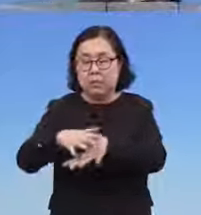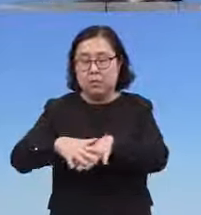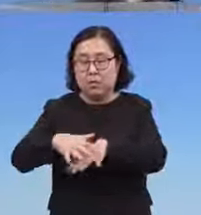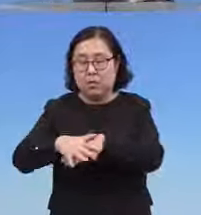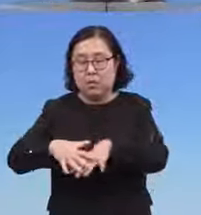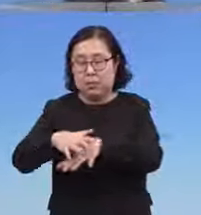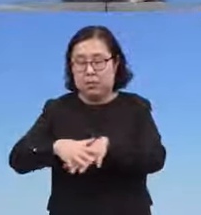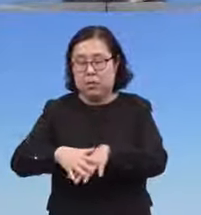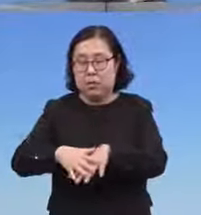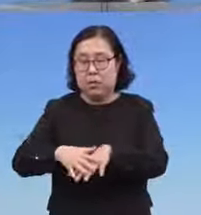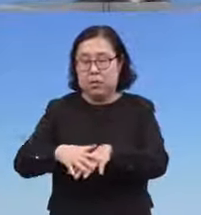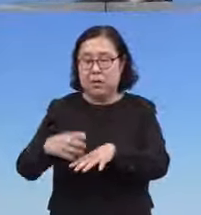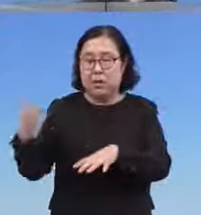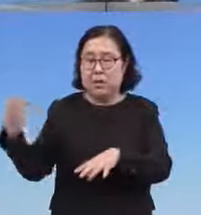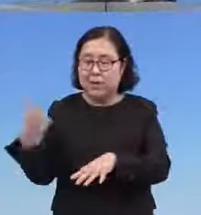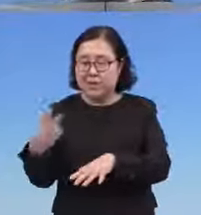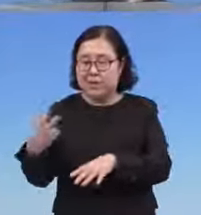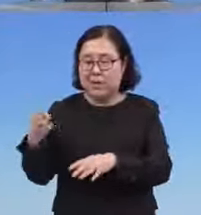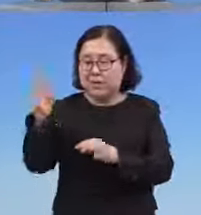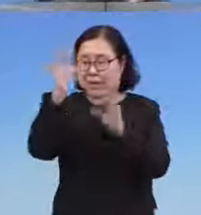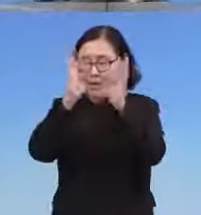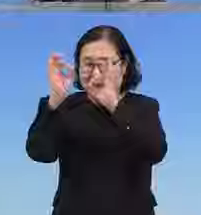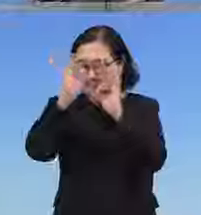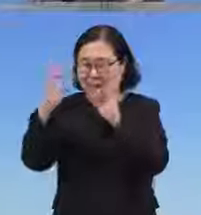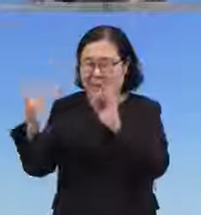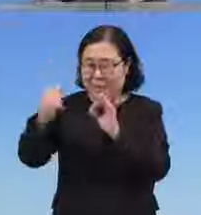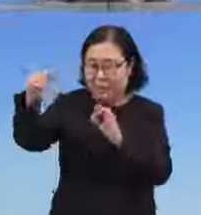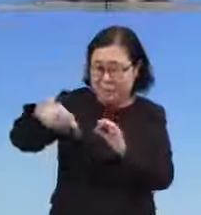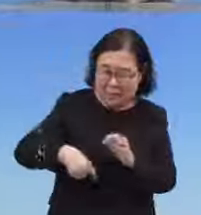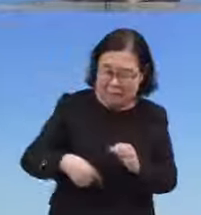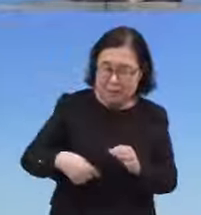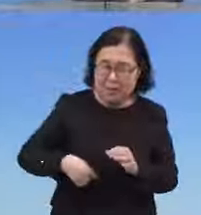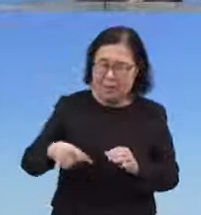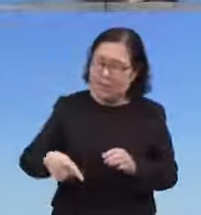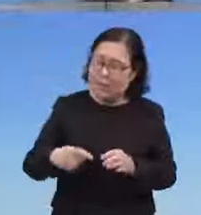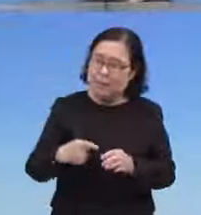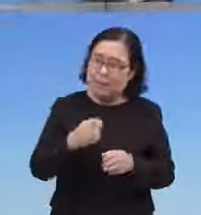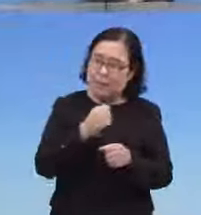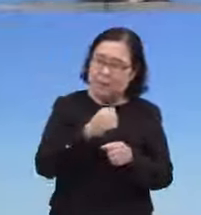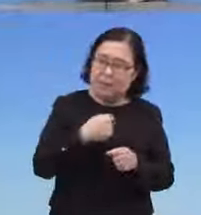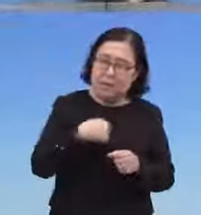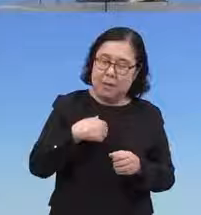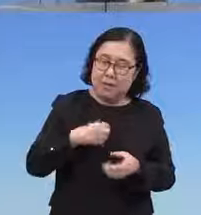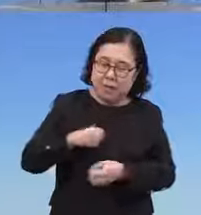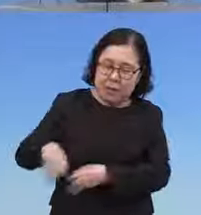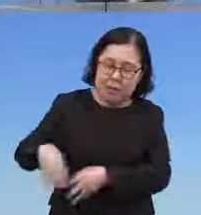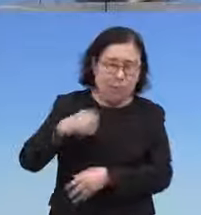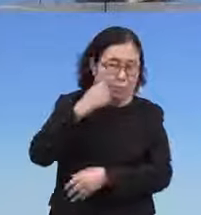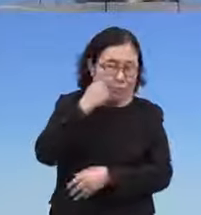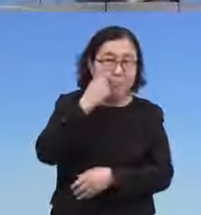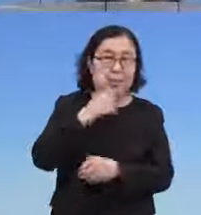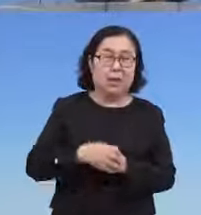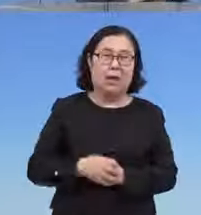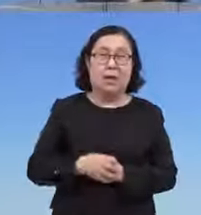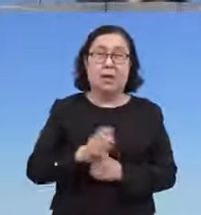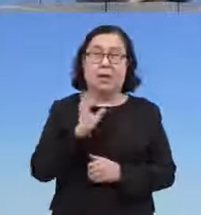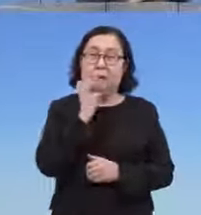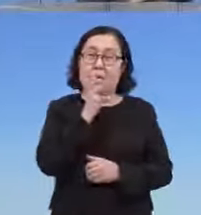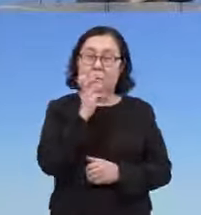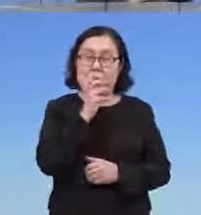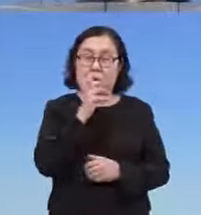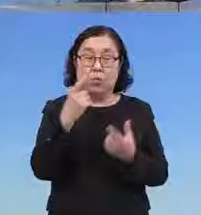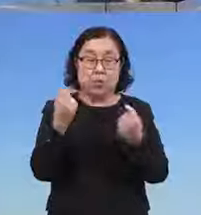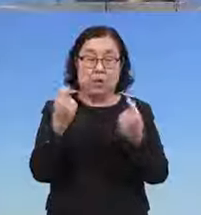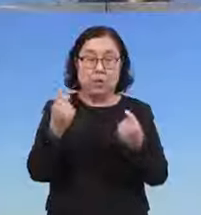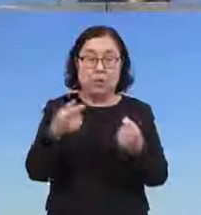거물 찾아가지고 그거 계속 그 만지작 거리는 게 이게 우리 아닙니까? 여차하면은 이거 옛날로 돌아가려고. 뭐 베드로 보면